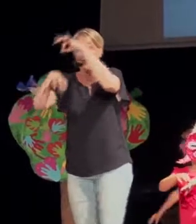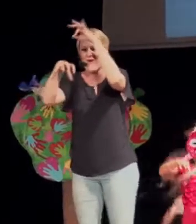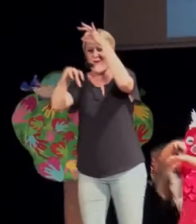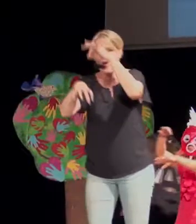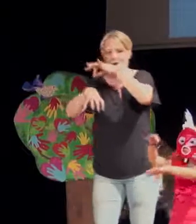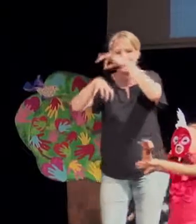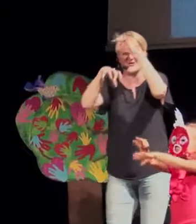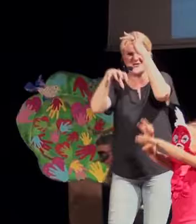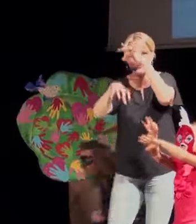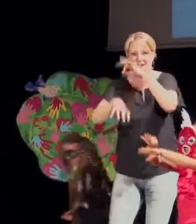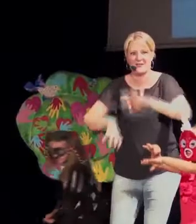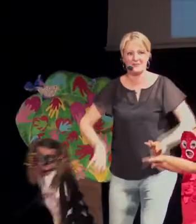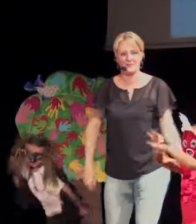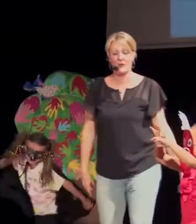bravo, superbe.